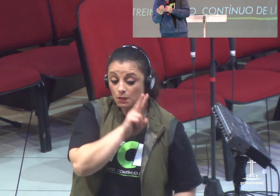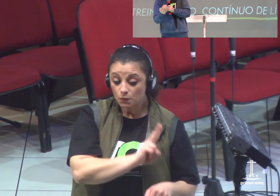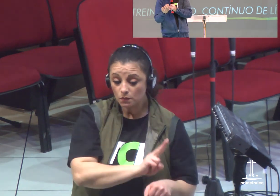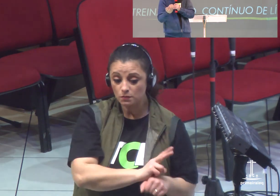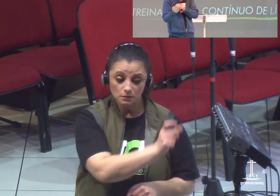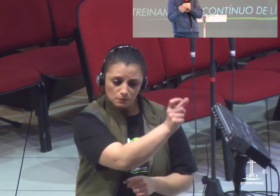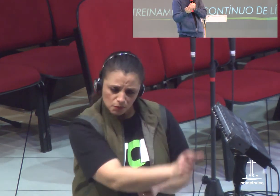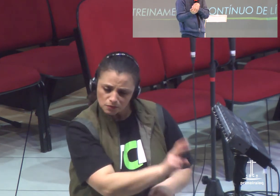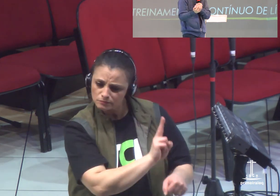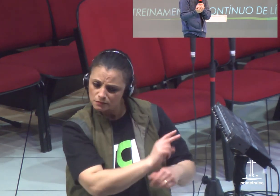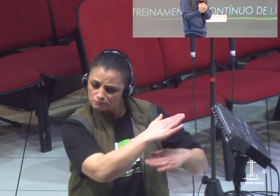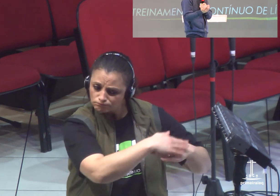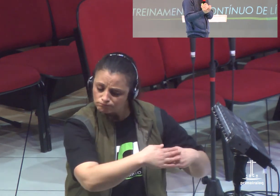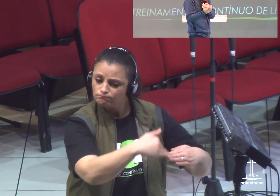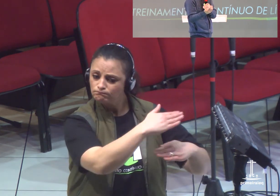está cuidando de pessoas?